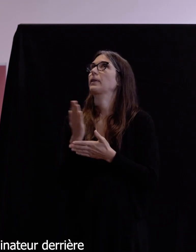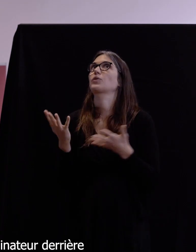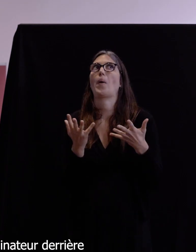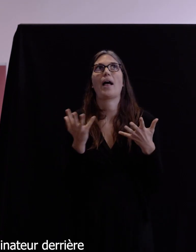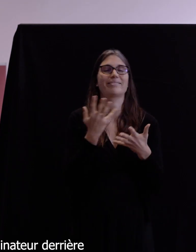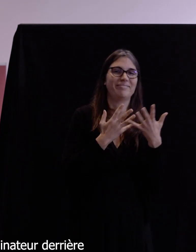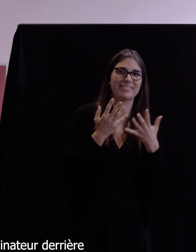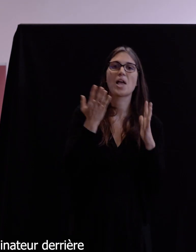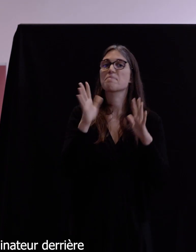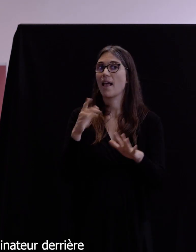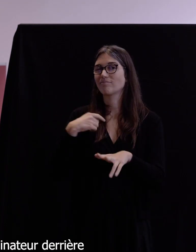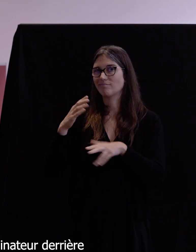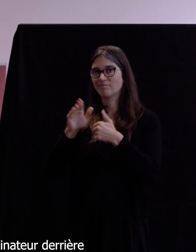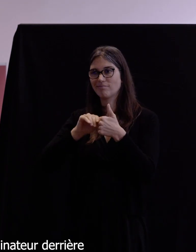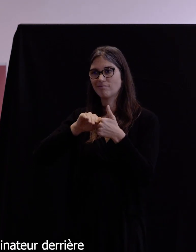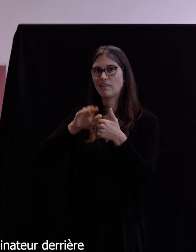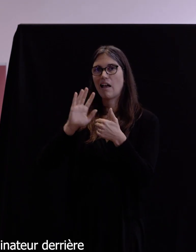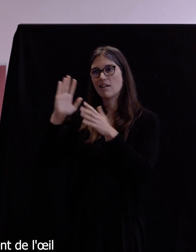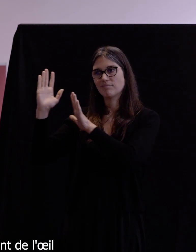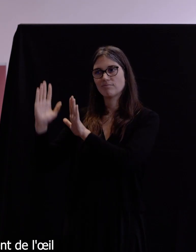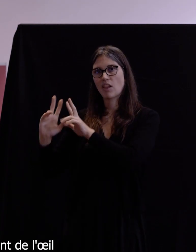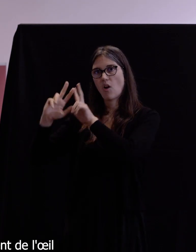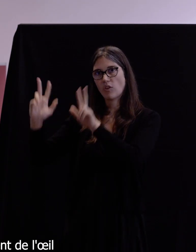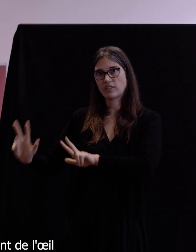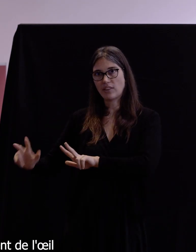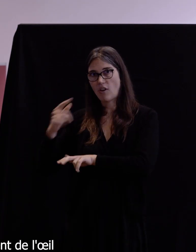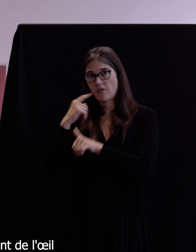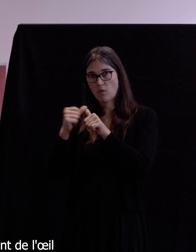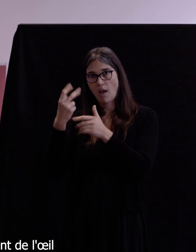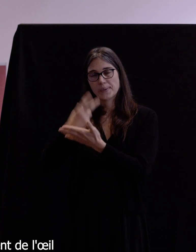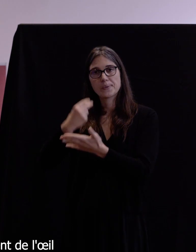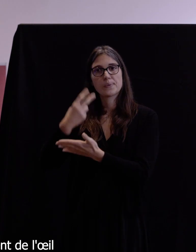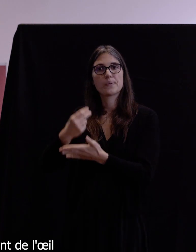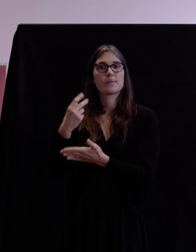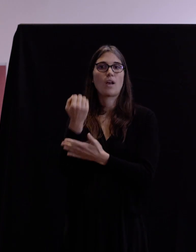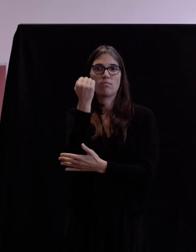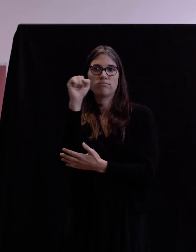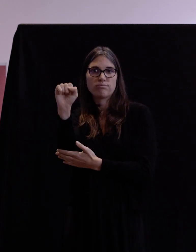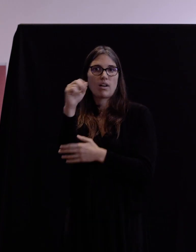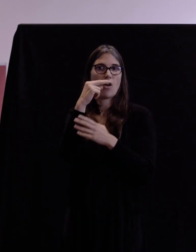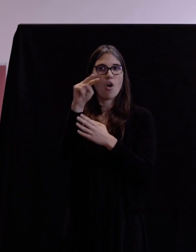Et vous voyez l'ordinateur derrière qui va enregistrer le déplacement de l'œil par rapport au déplacement de la tête.